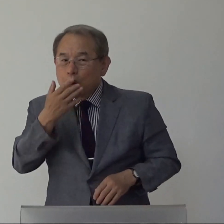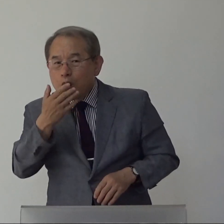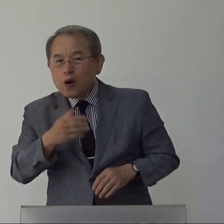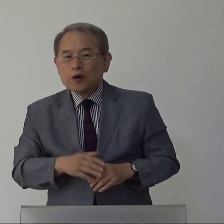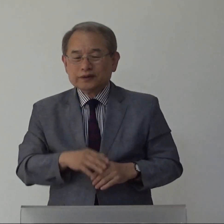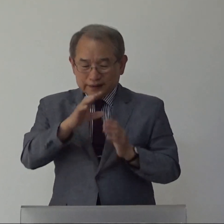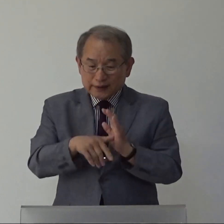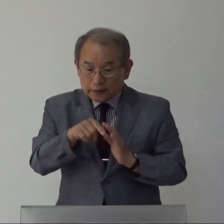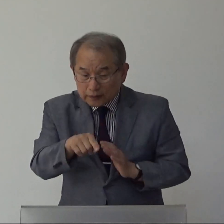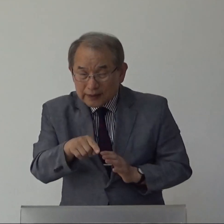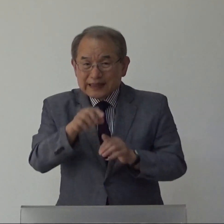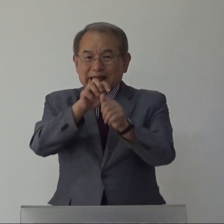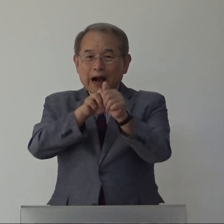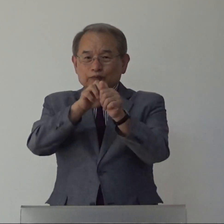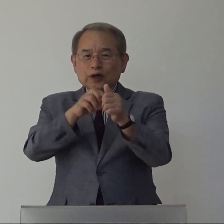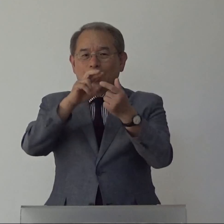그때 남편을 불러서